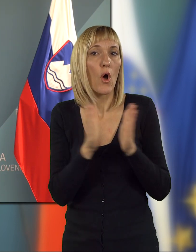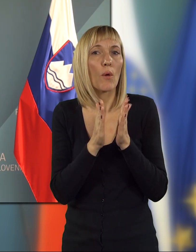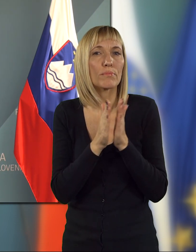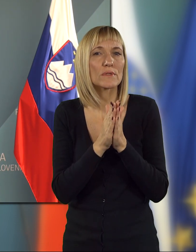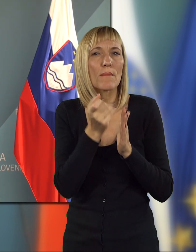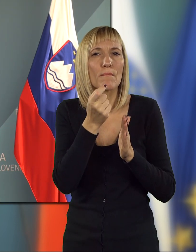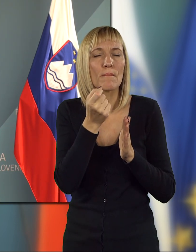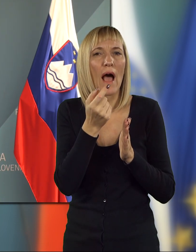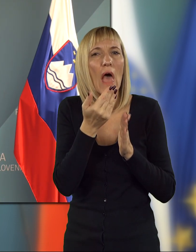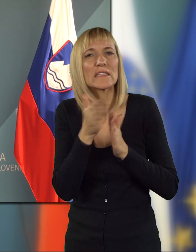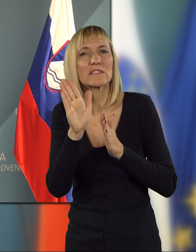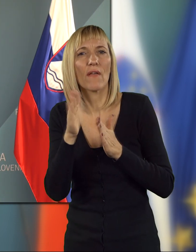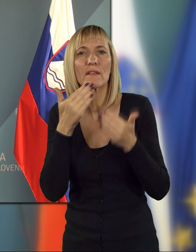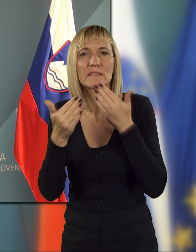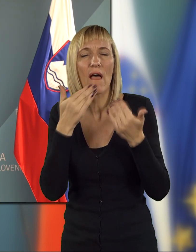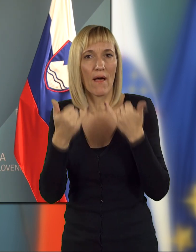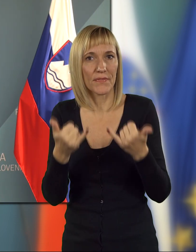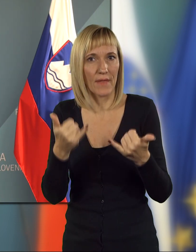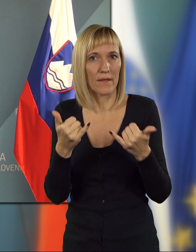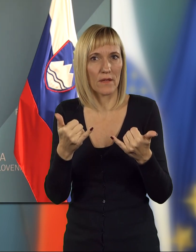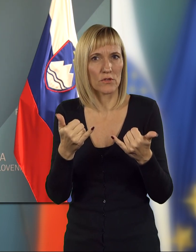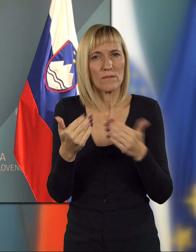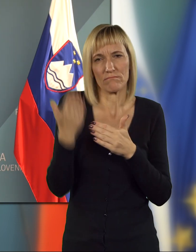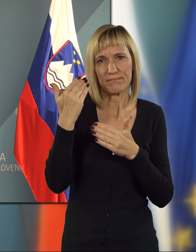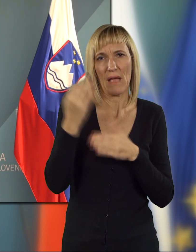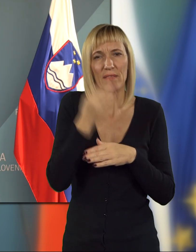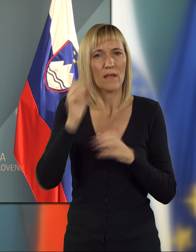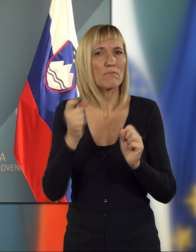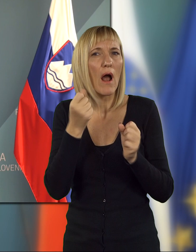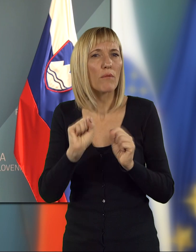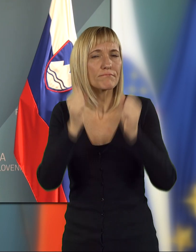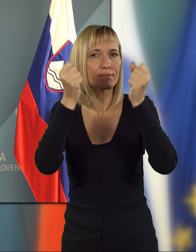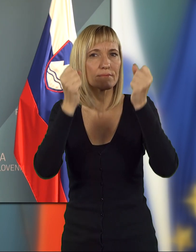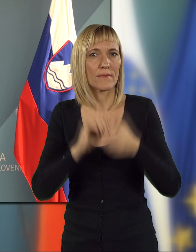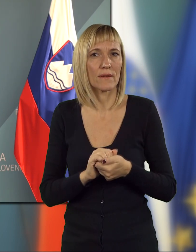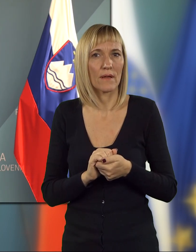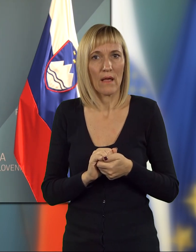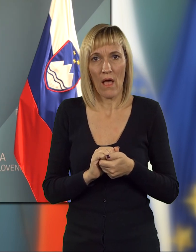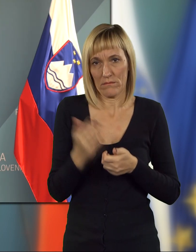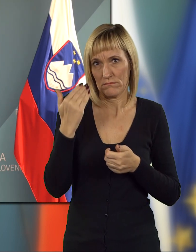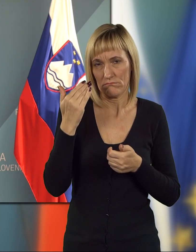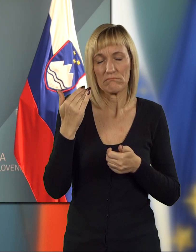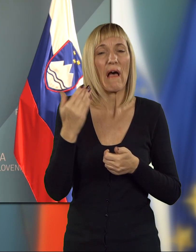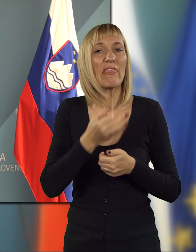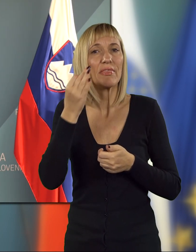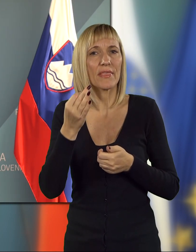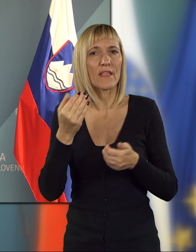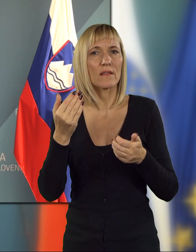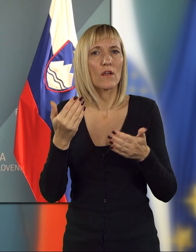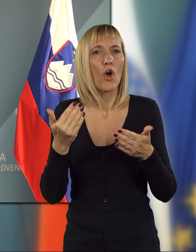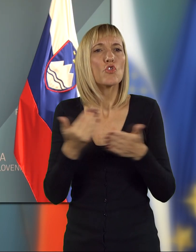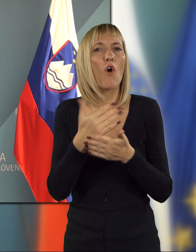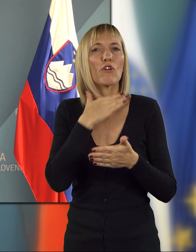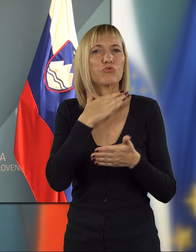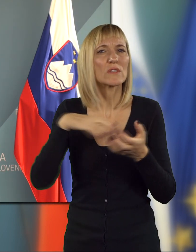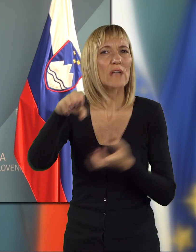Gospod minister, če lahko malo izven današnje seje vlade, pa vendar v zadnjih dneh Gregor Drnovšek, TV Slovenije, se pravičujem, v zadnjih dneh precej